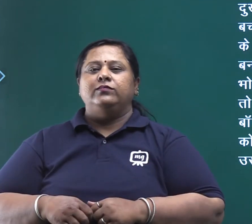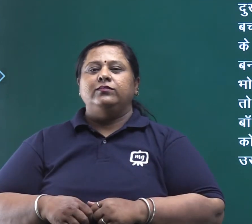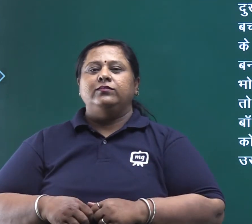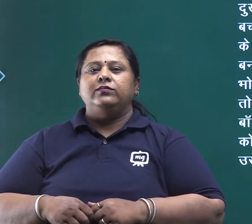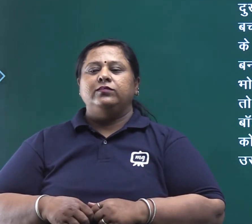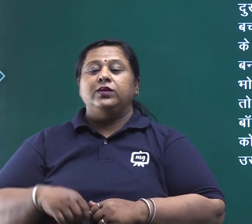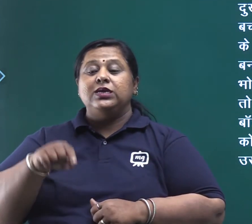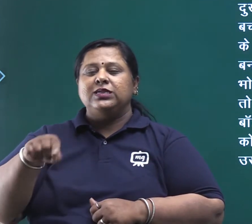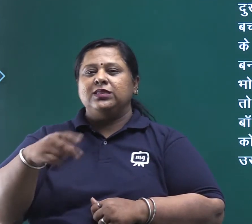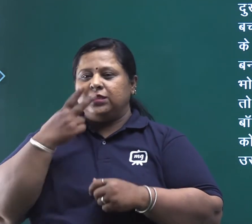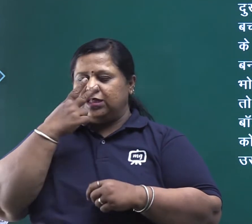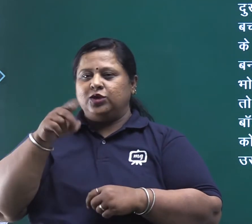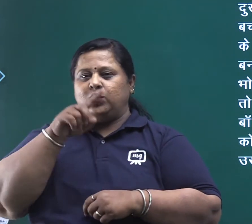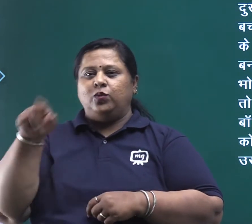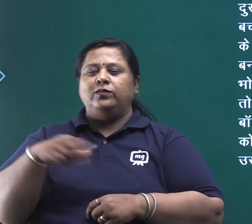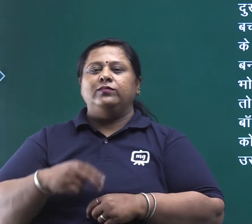इस दृश्य को